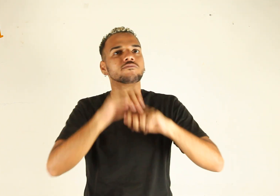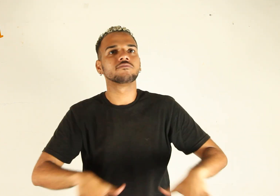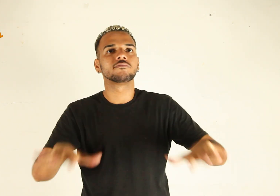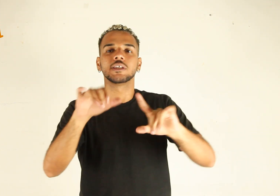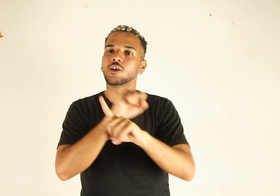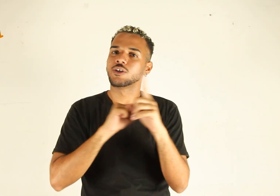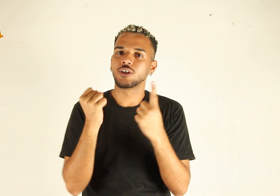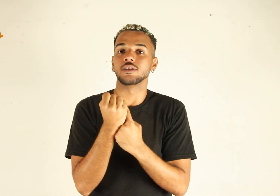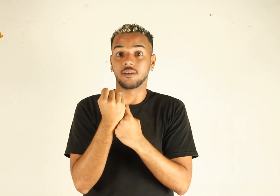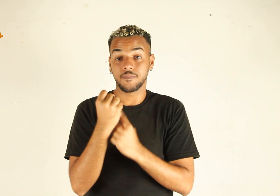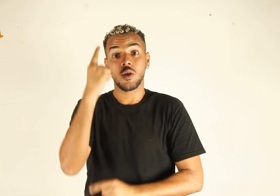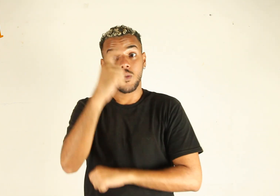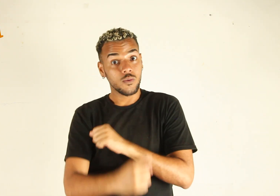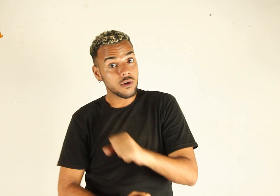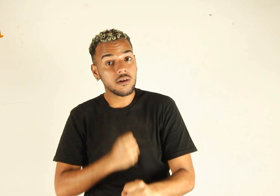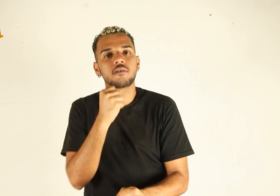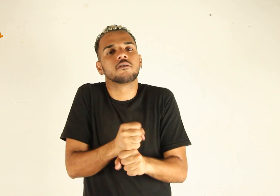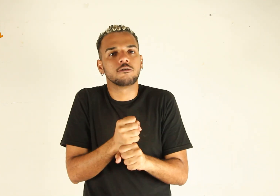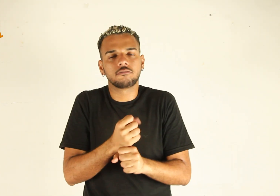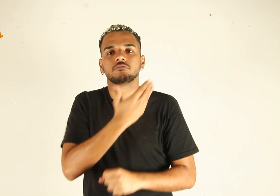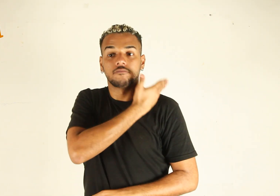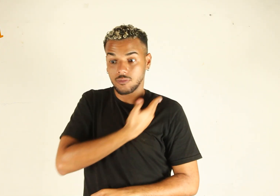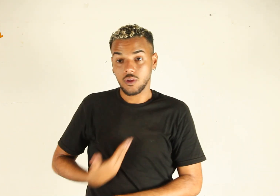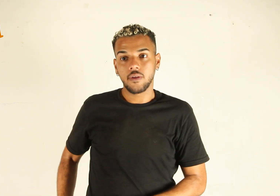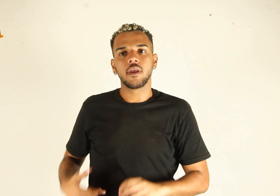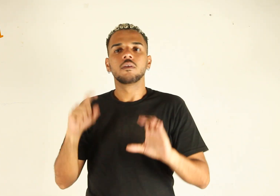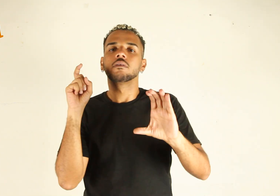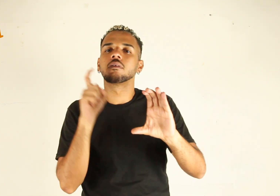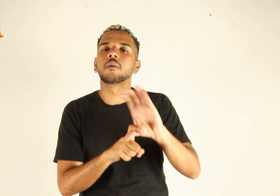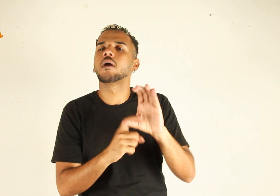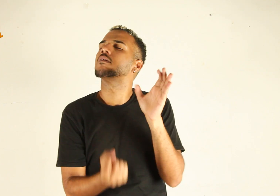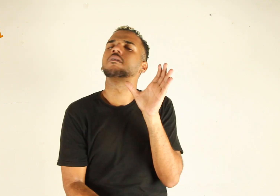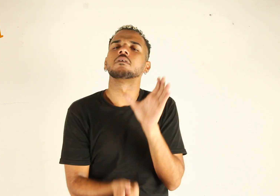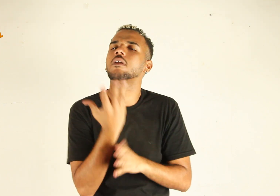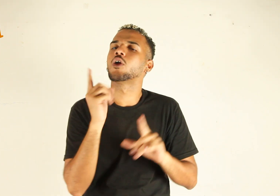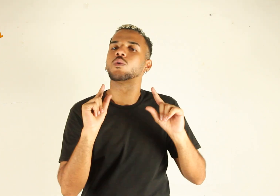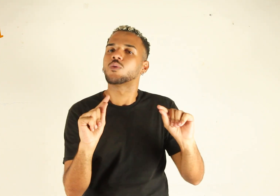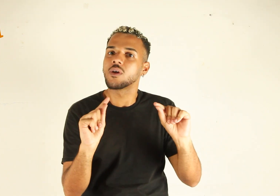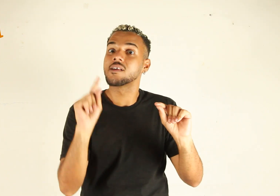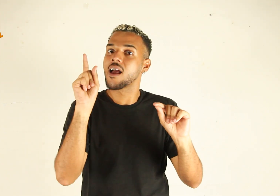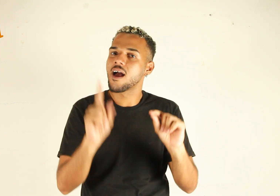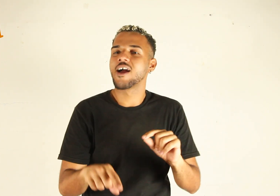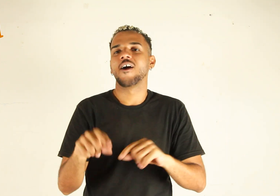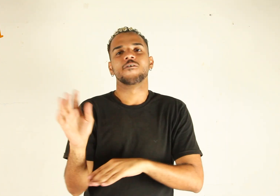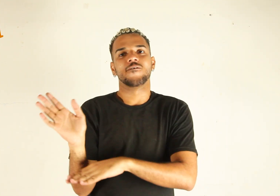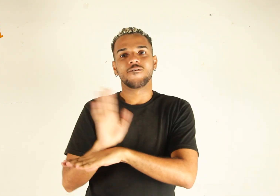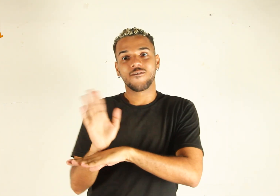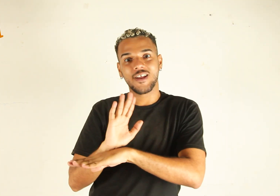produtos alimentícios, marcando a importância de Ginga na sociedade. Um ano depois, o governo angolano promoveu